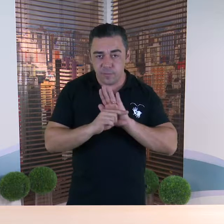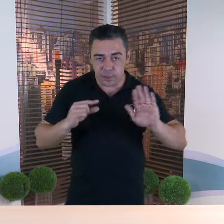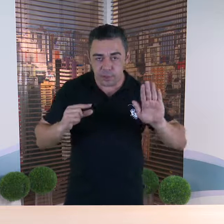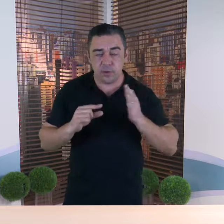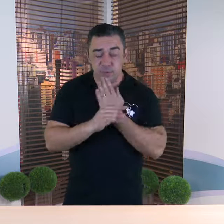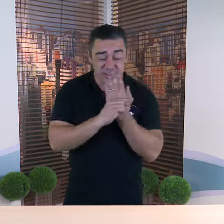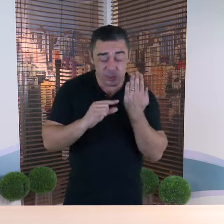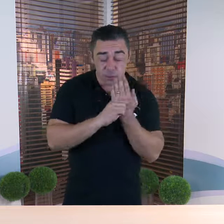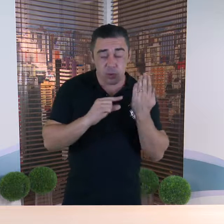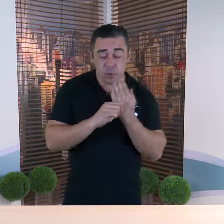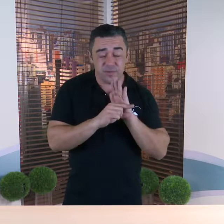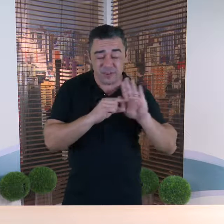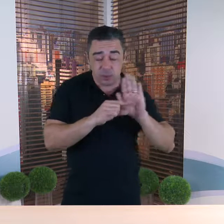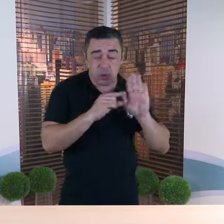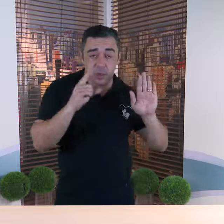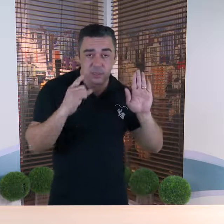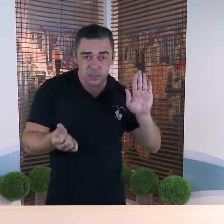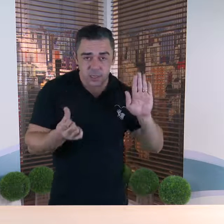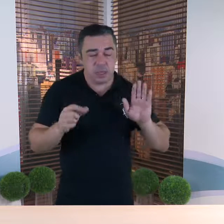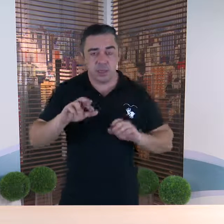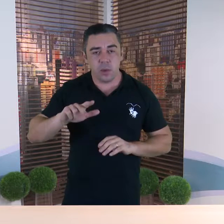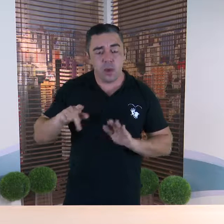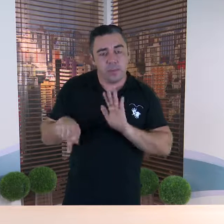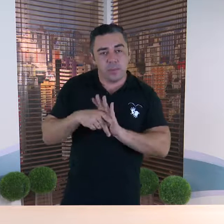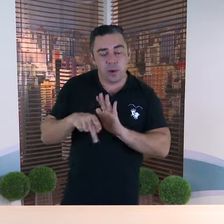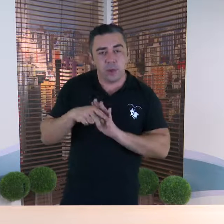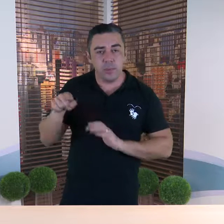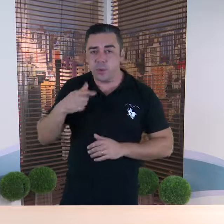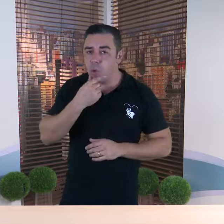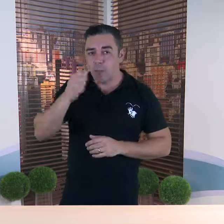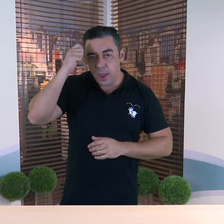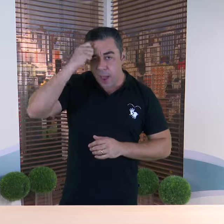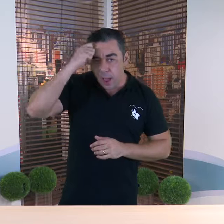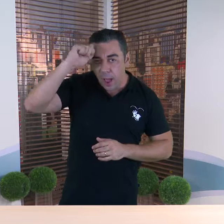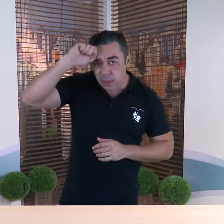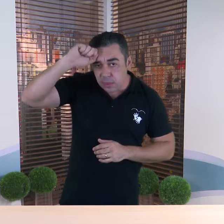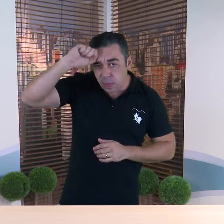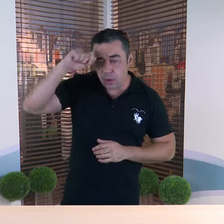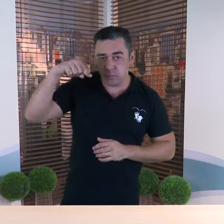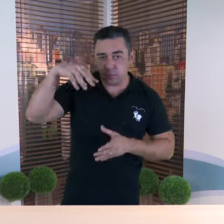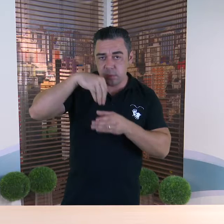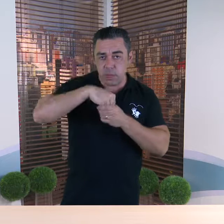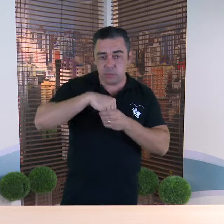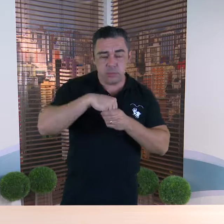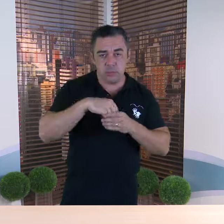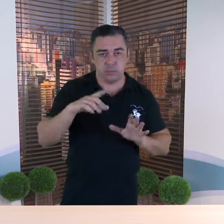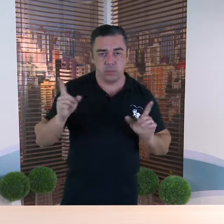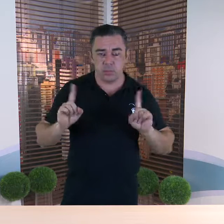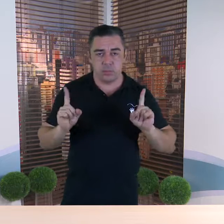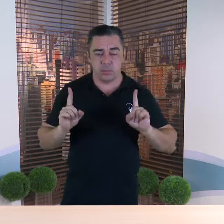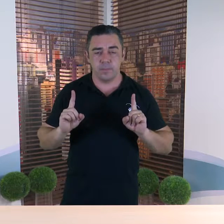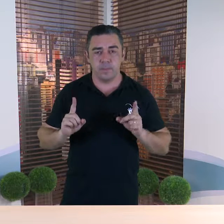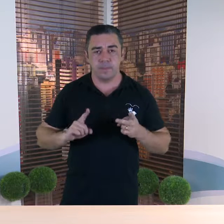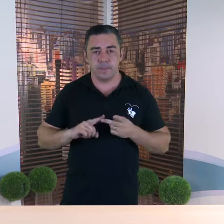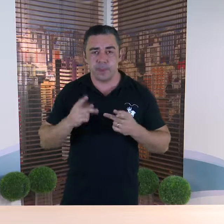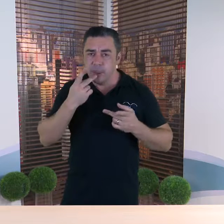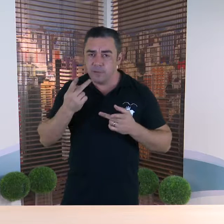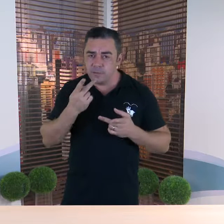versículo 16 de Ezequiel 28 não se aplica a Adão no paraíso. Terceiro, a referência feita por Paulo